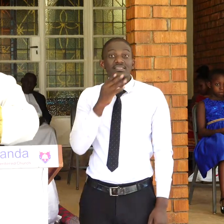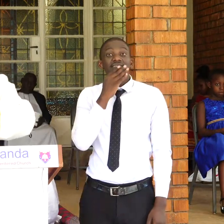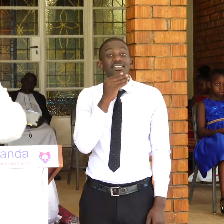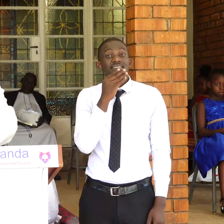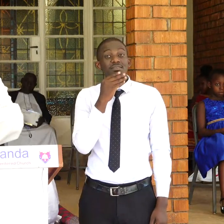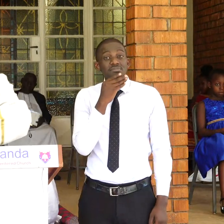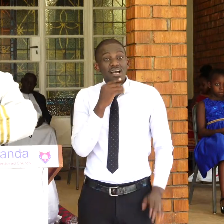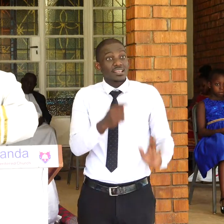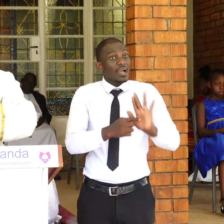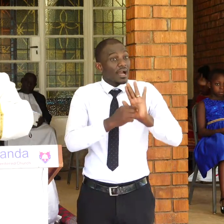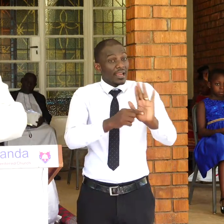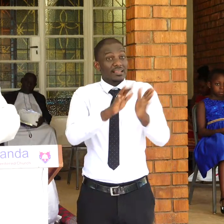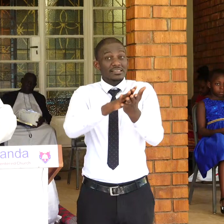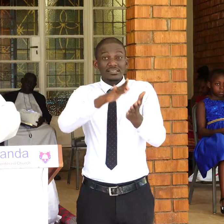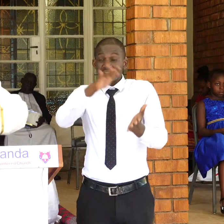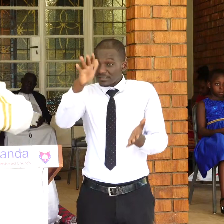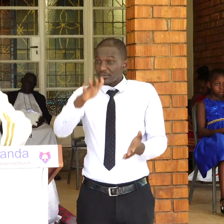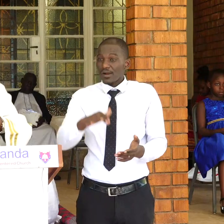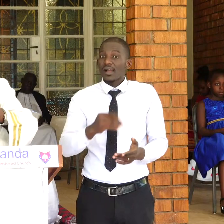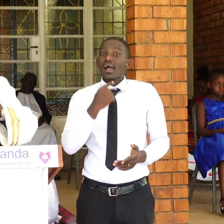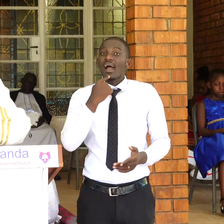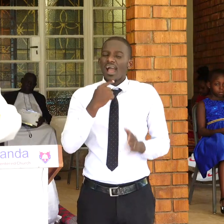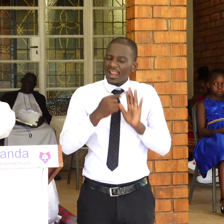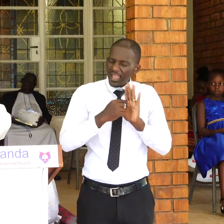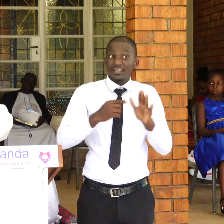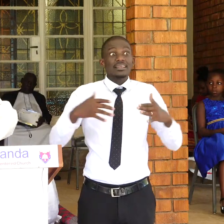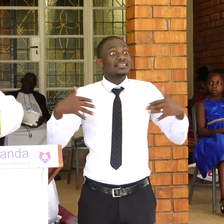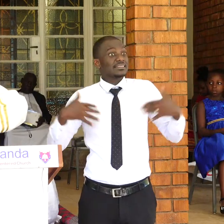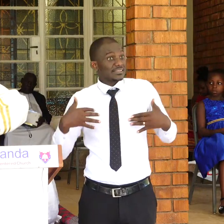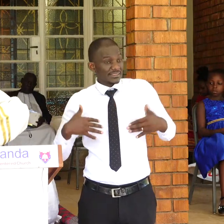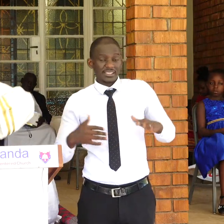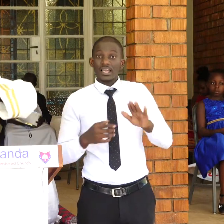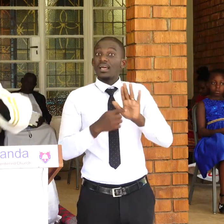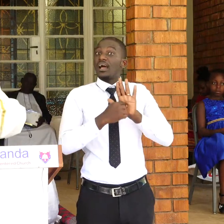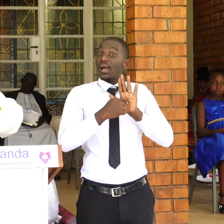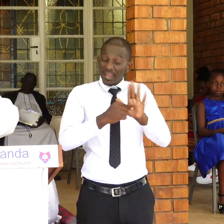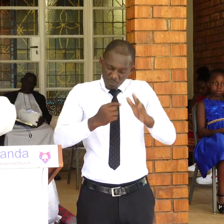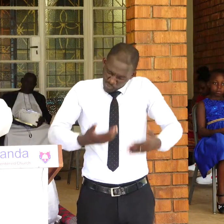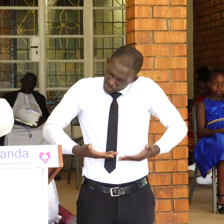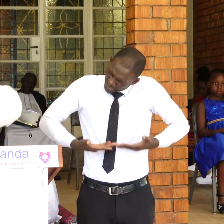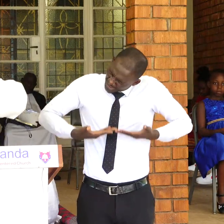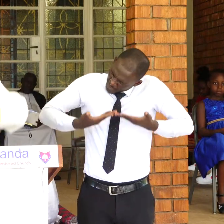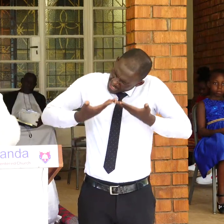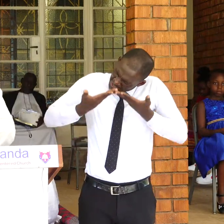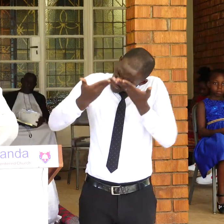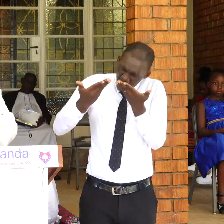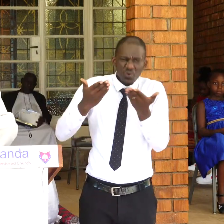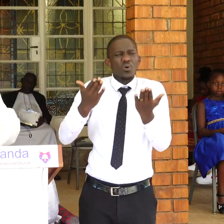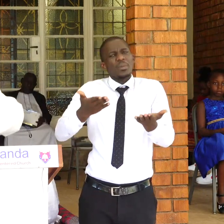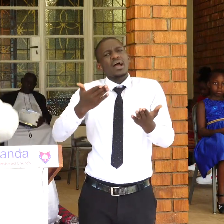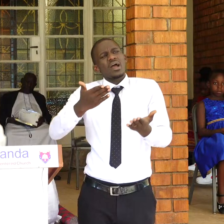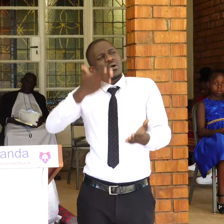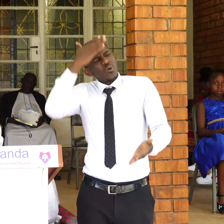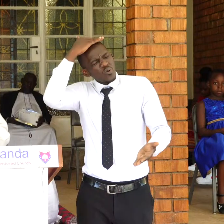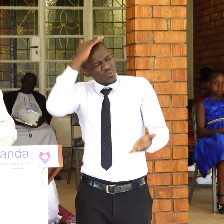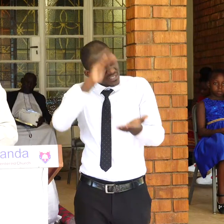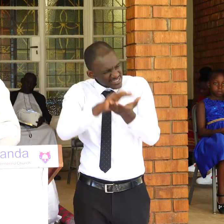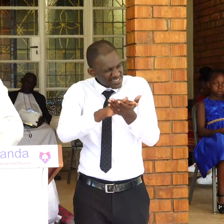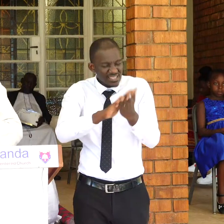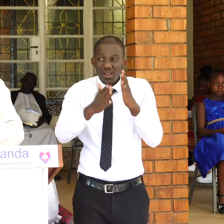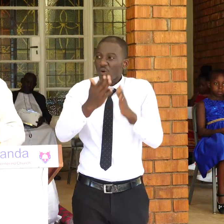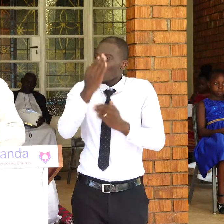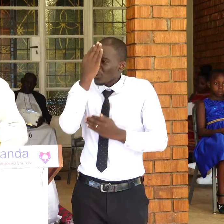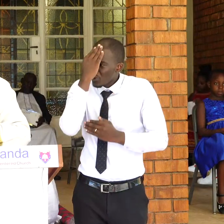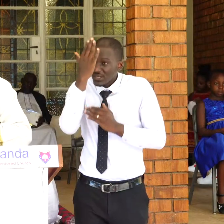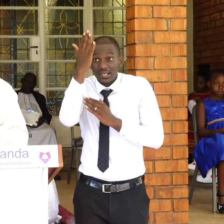gy'alaga okitiibwa, ayina engeri gy'alaga entiisa, ayina engeri gy'alaga okwewaayo oba okukkiriza oba okugondera Katonda.